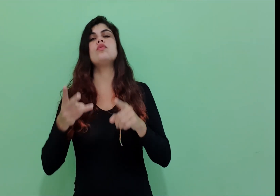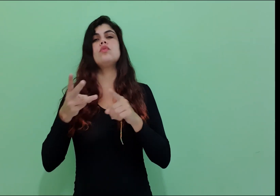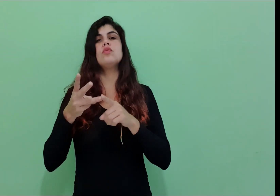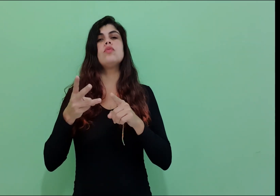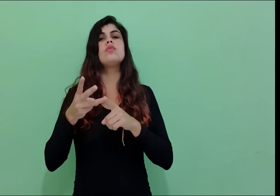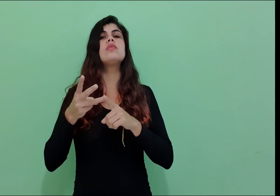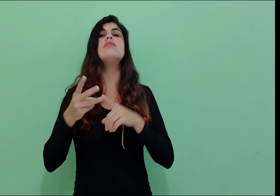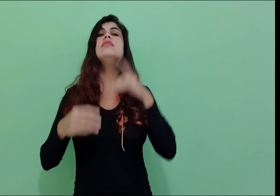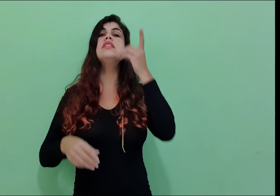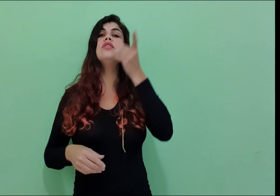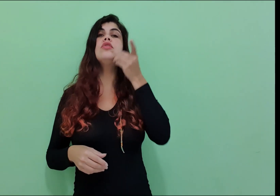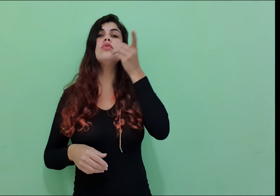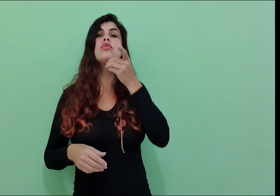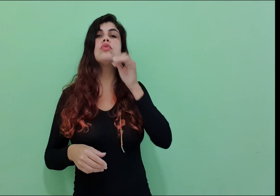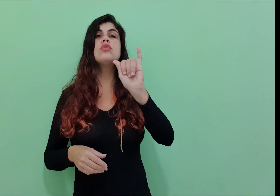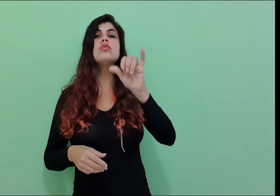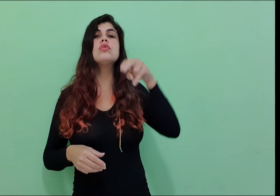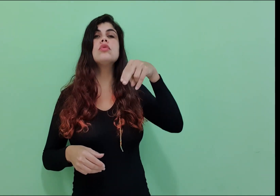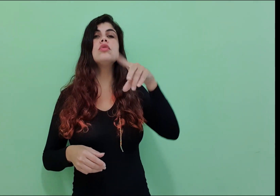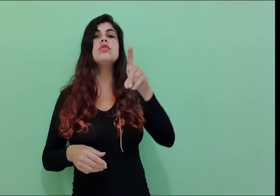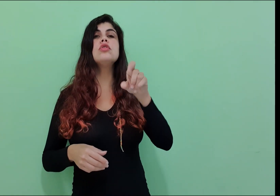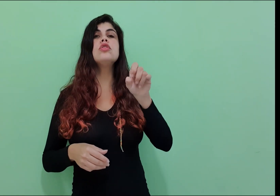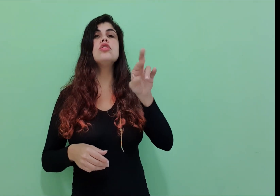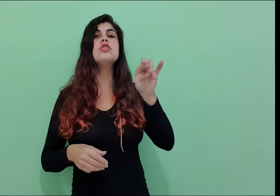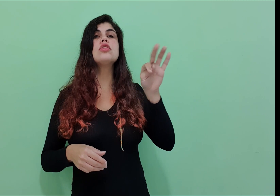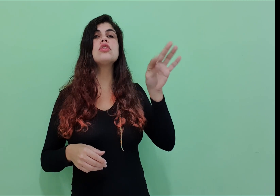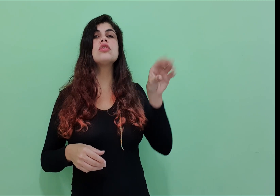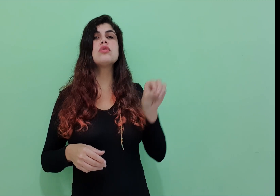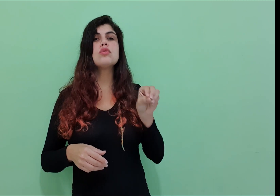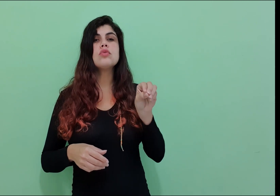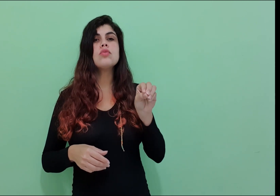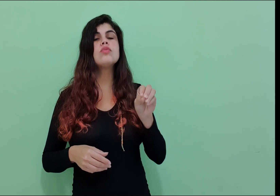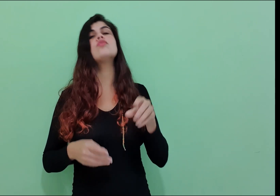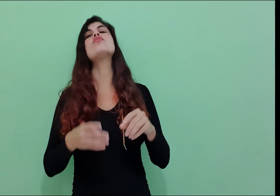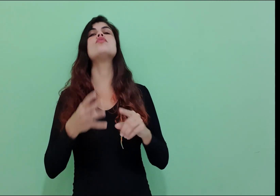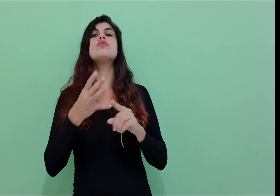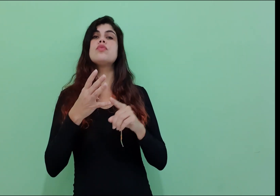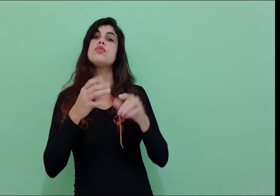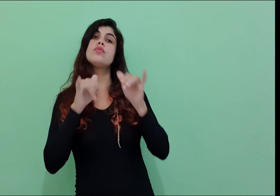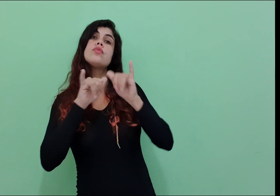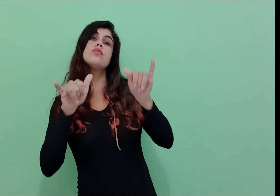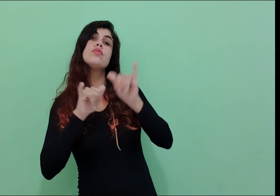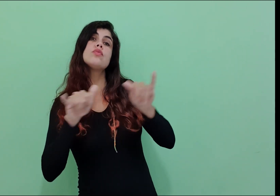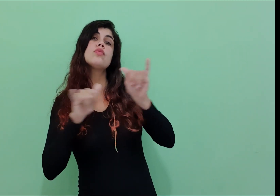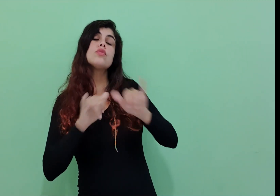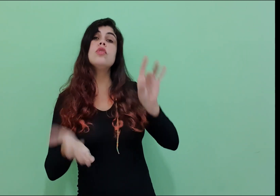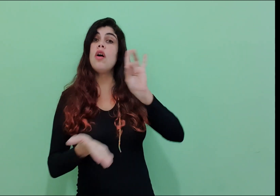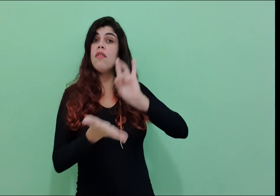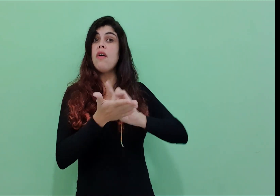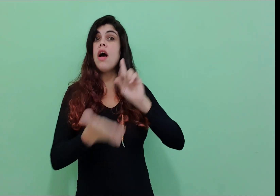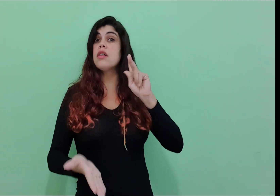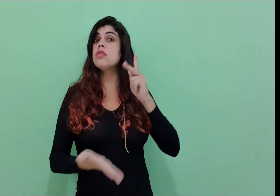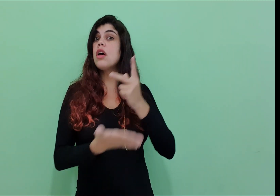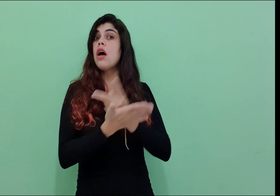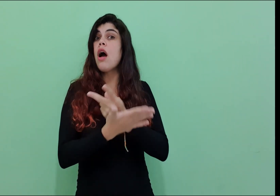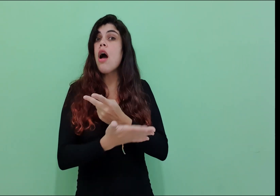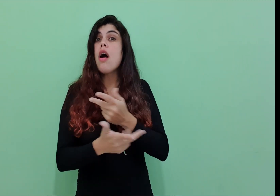notícia. O discurso, ele é indireto e as notícias, elas são de fatos reais,